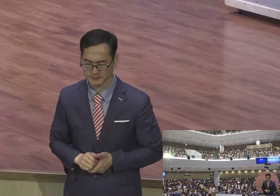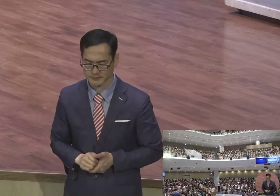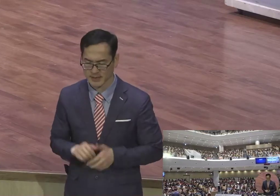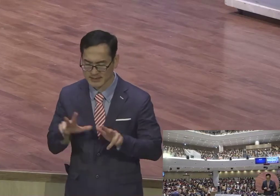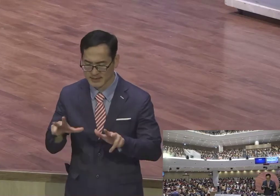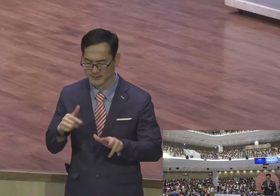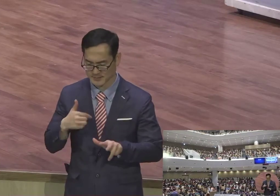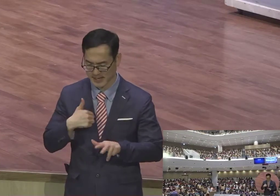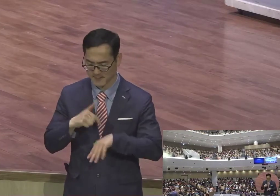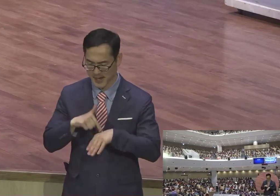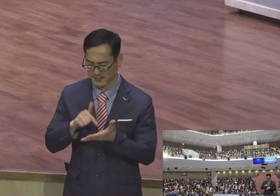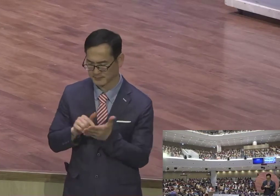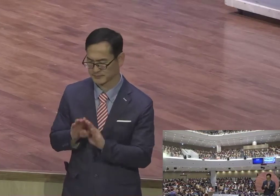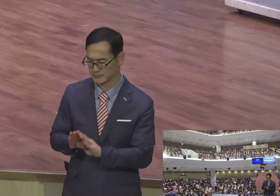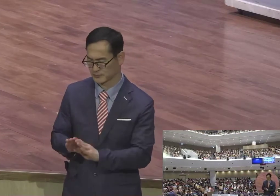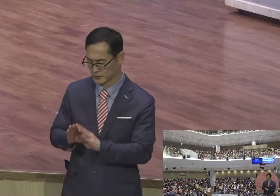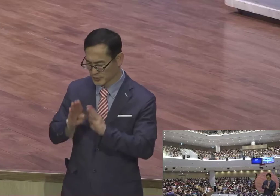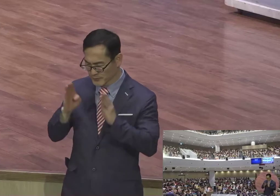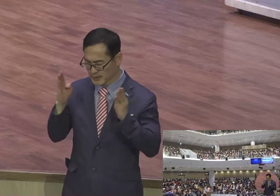시간 내 맘에 물을 엽니다